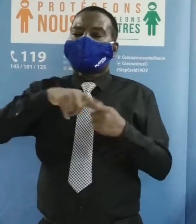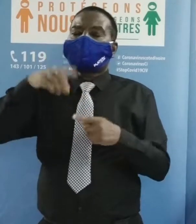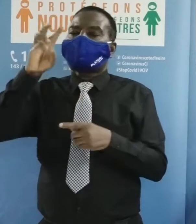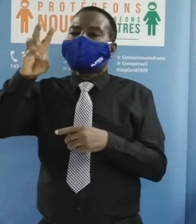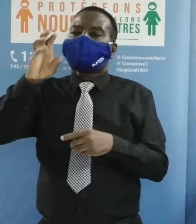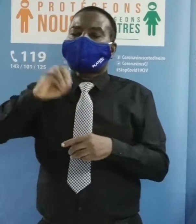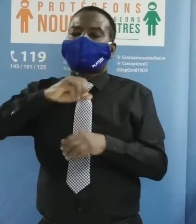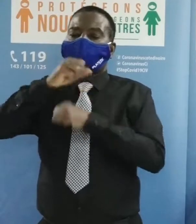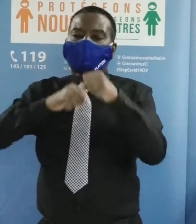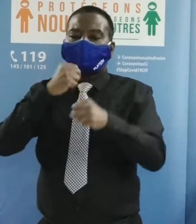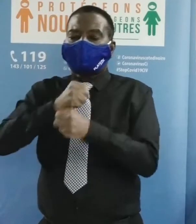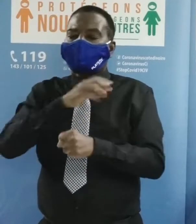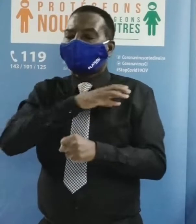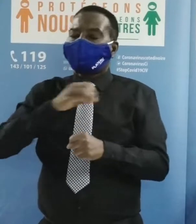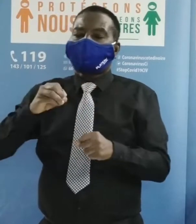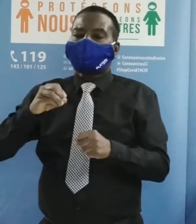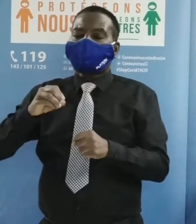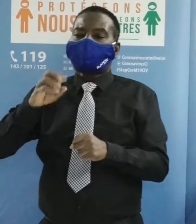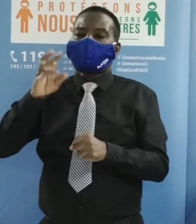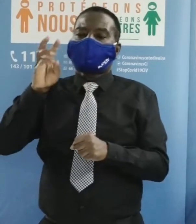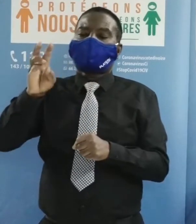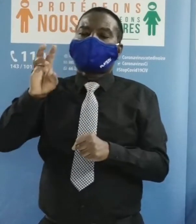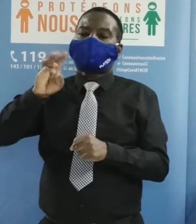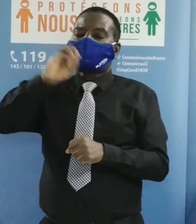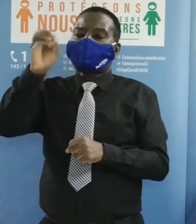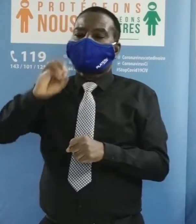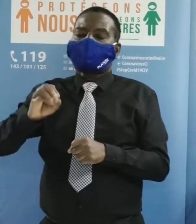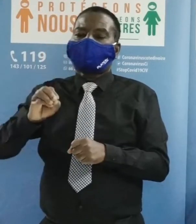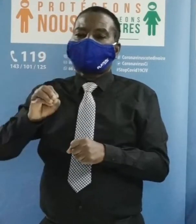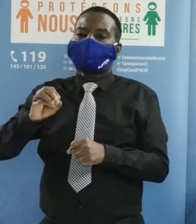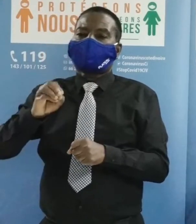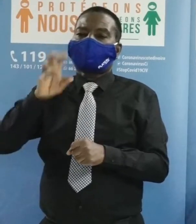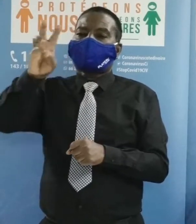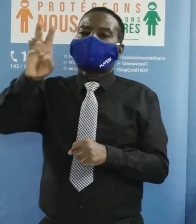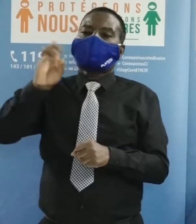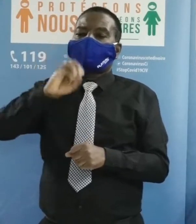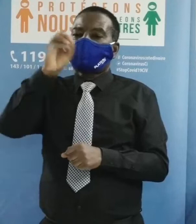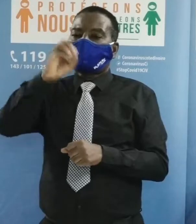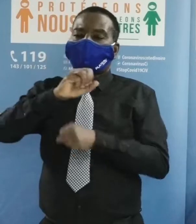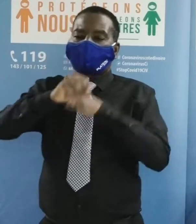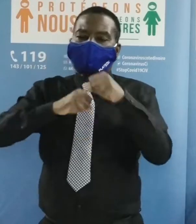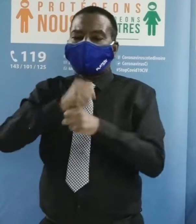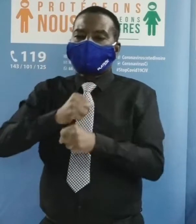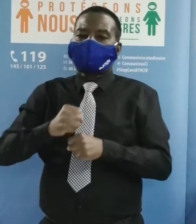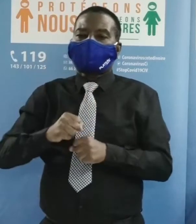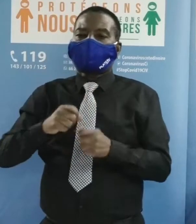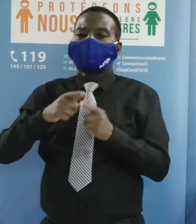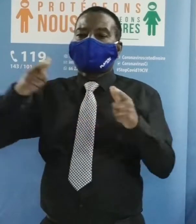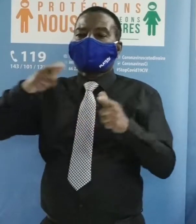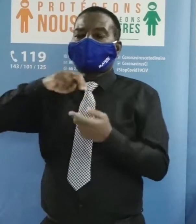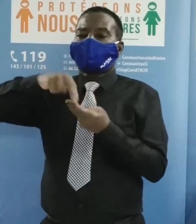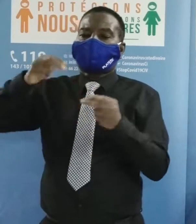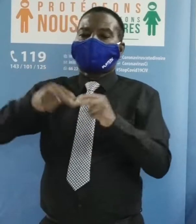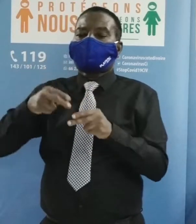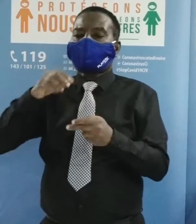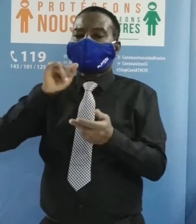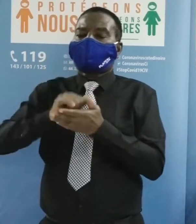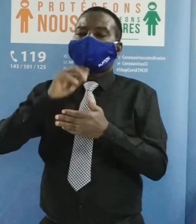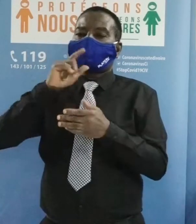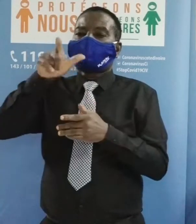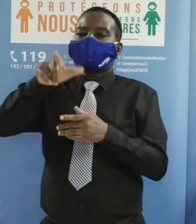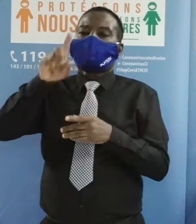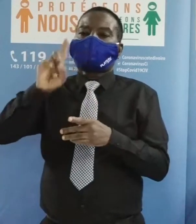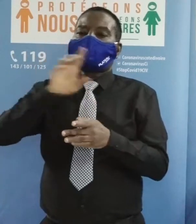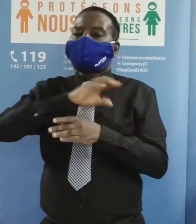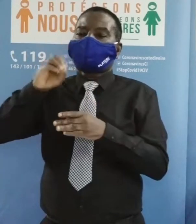environ 6% ont peu de 60 à 60 ans selon la majorité comme je reprends entre 21 et 60 ans